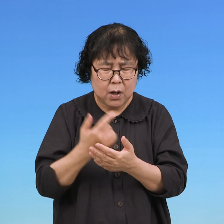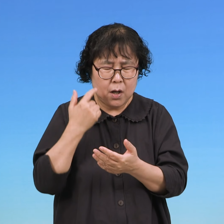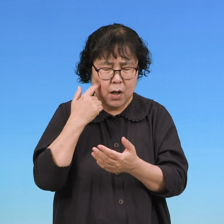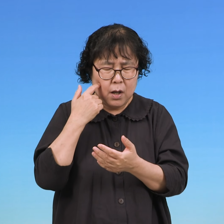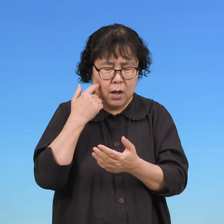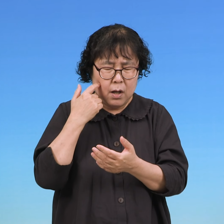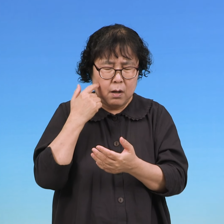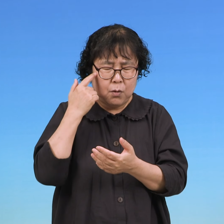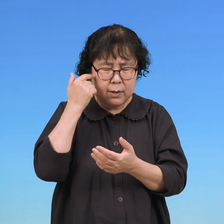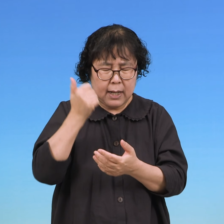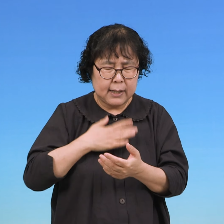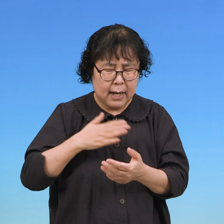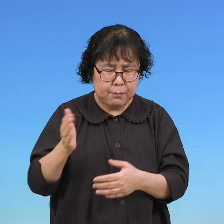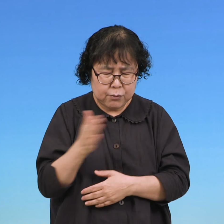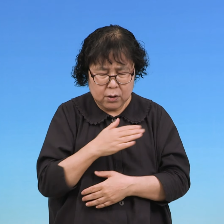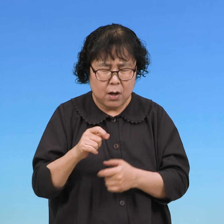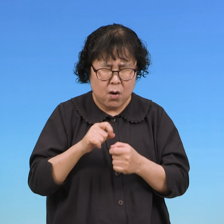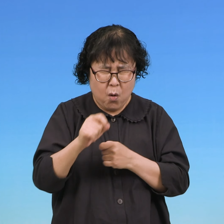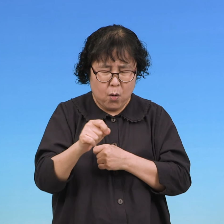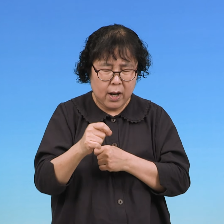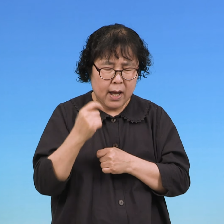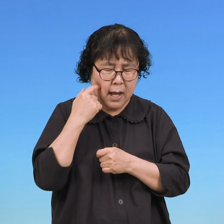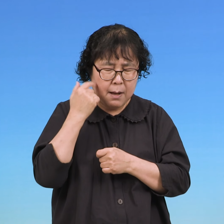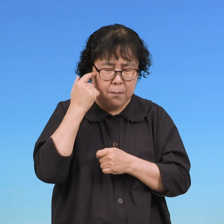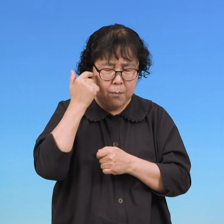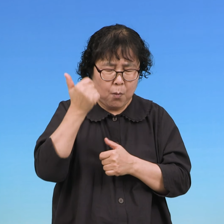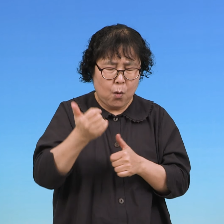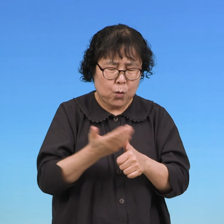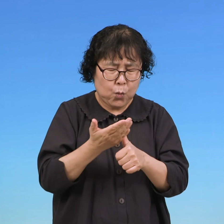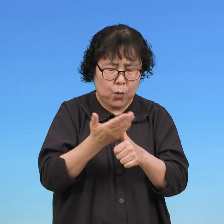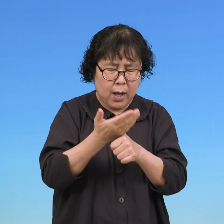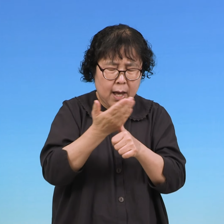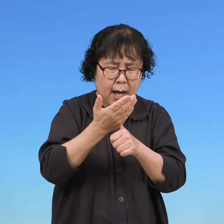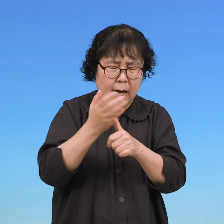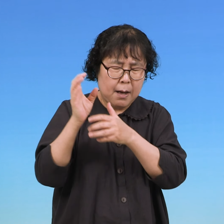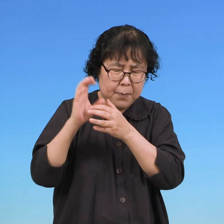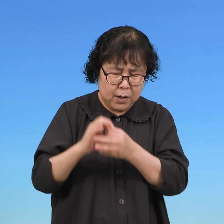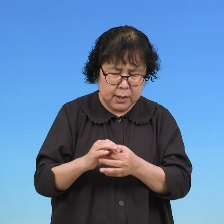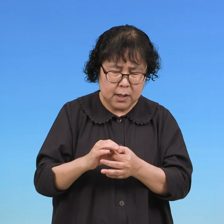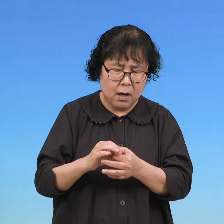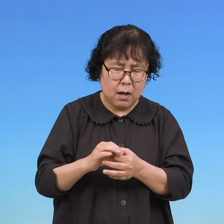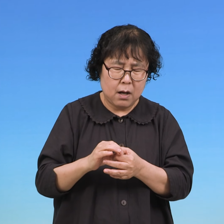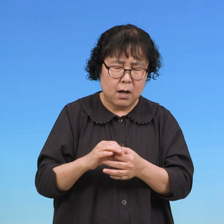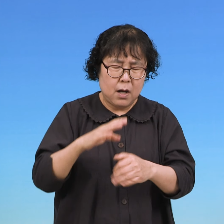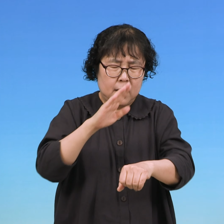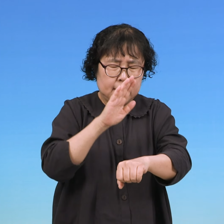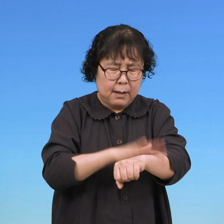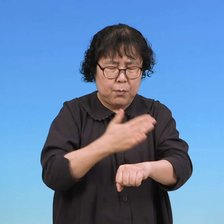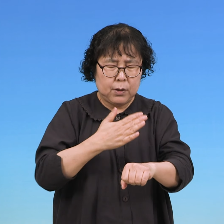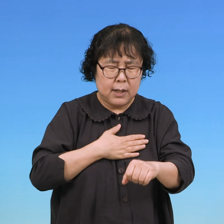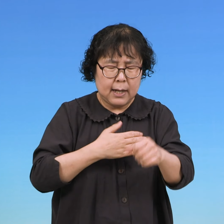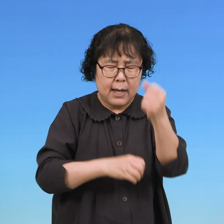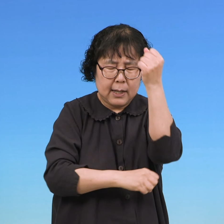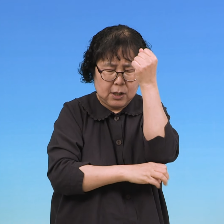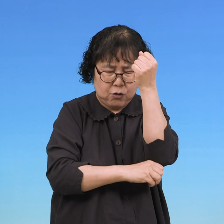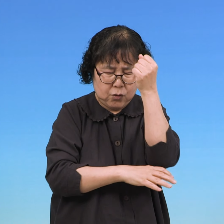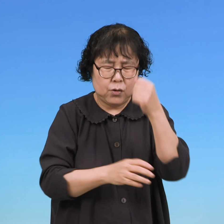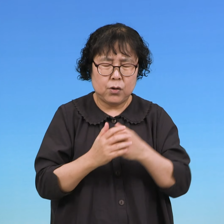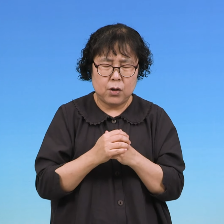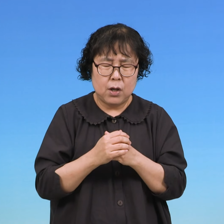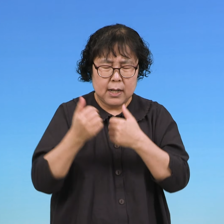저부터가 하나님 오래 목회하면서 부시부시간에 생겨난 잘못된 저의 기준을 날마다